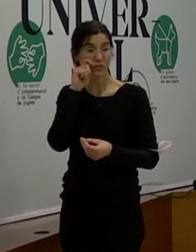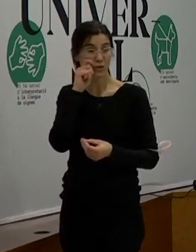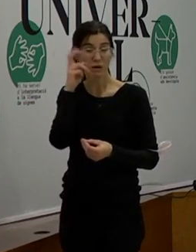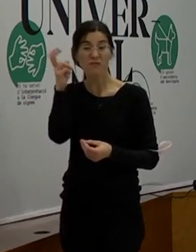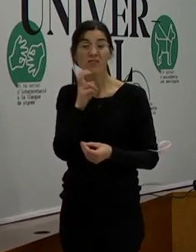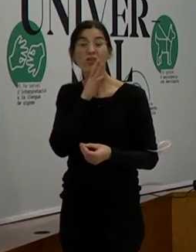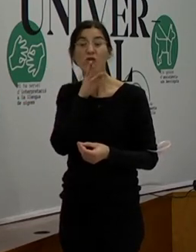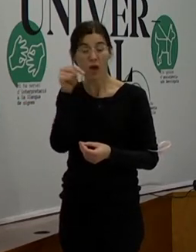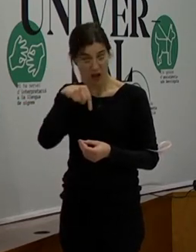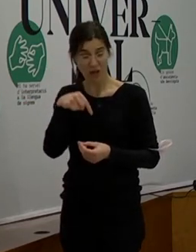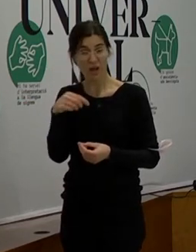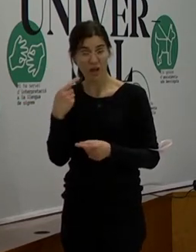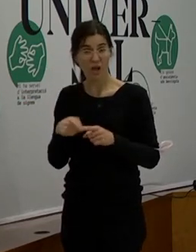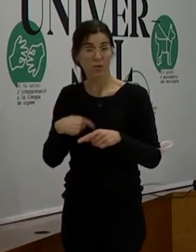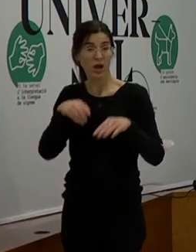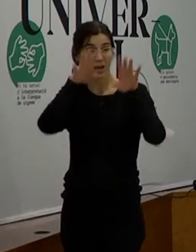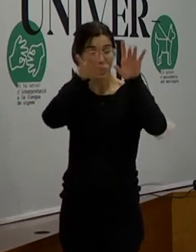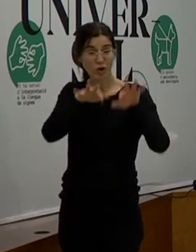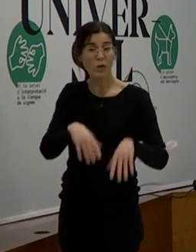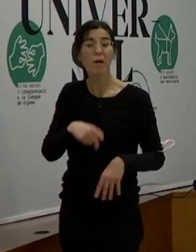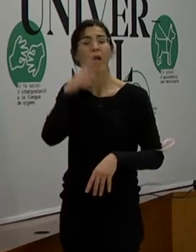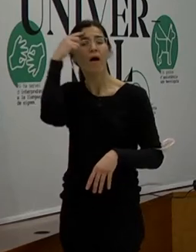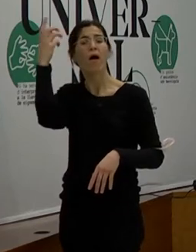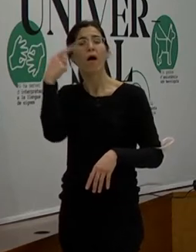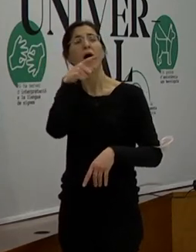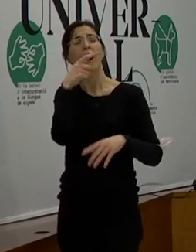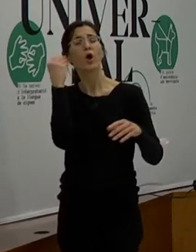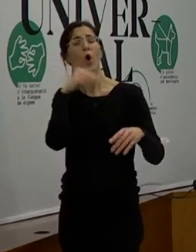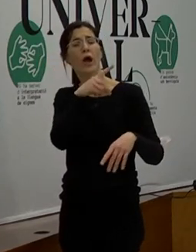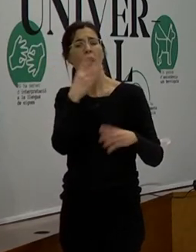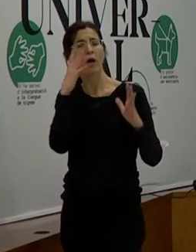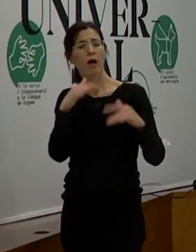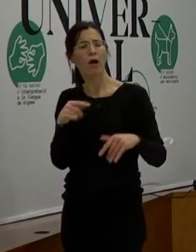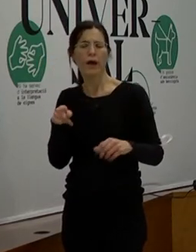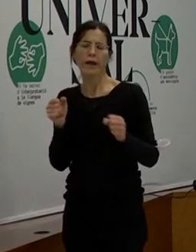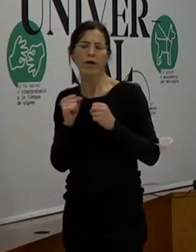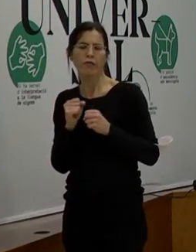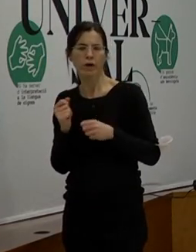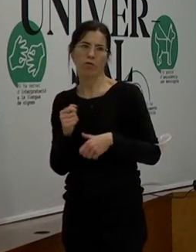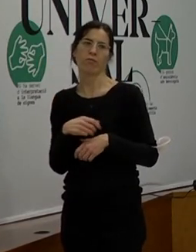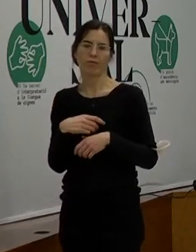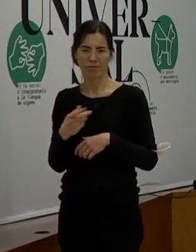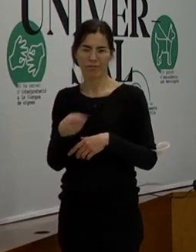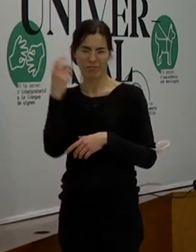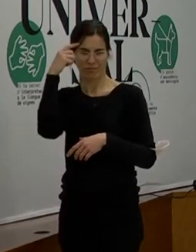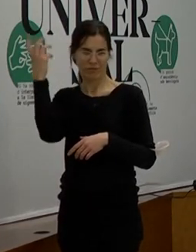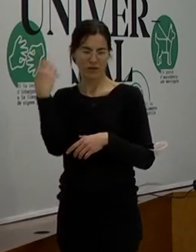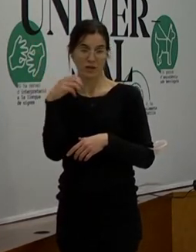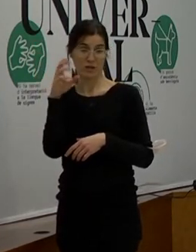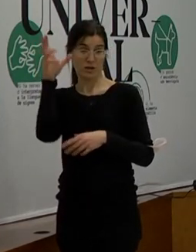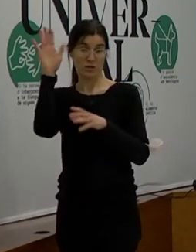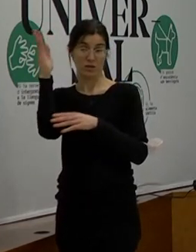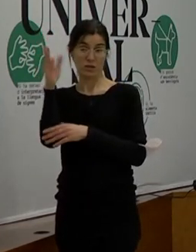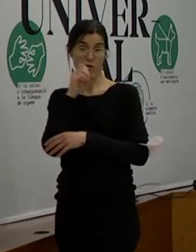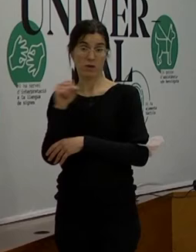penses? Perquè aquí no nieva, eh? Allà sí, estan congelats. I aquí, oh, quant fred fa. Eh? Si fa un temps meravellós,